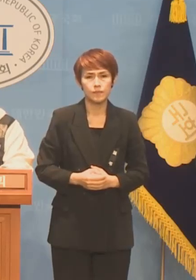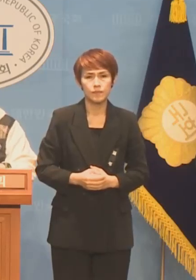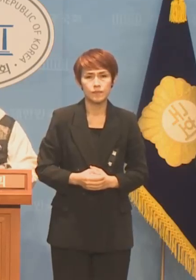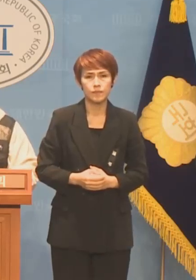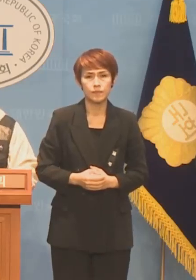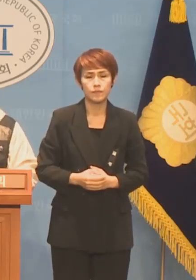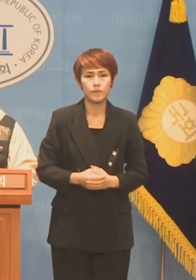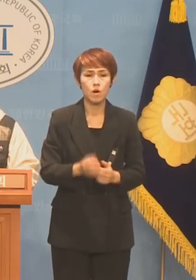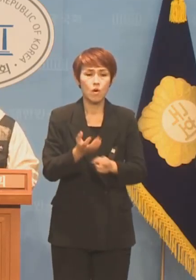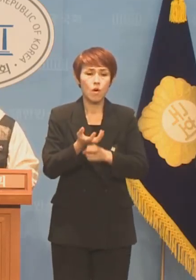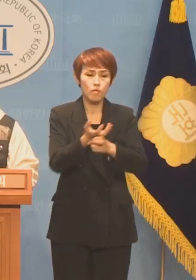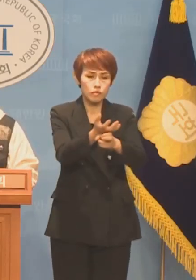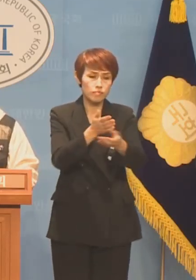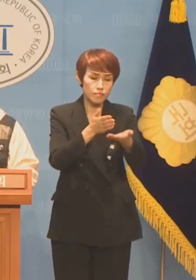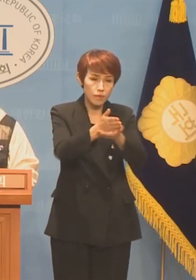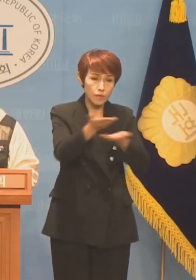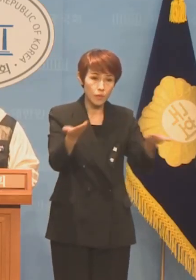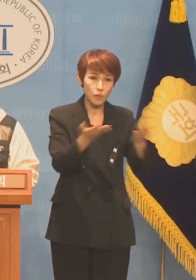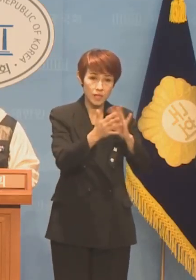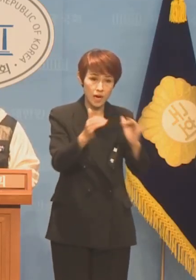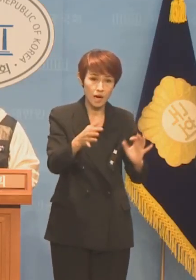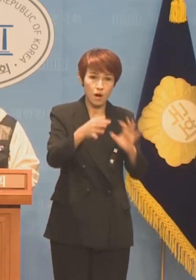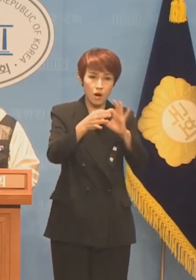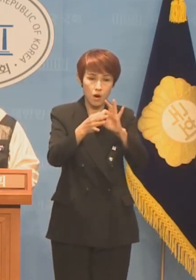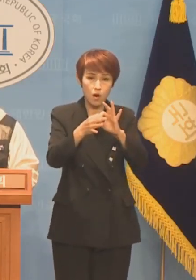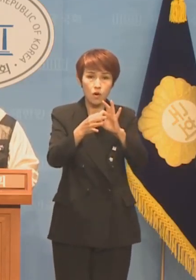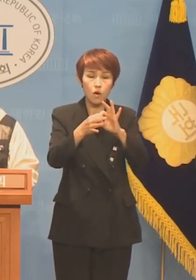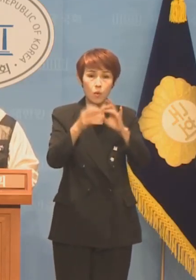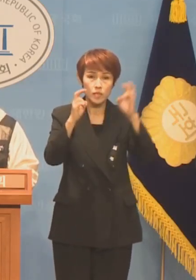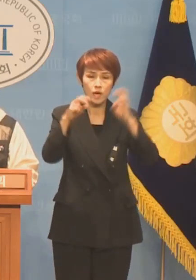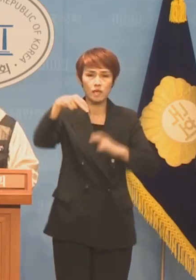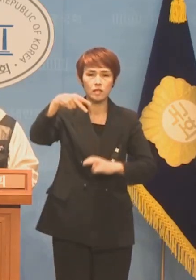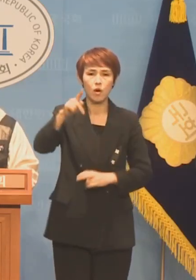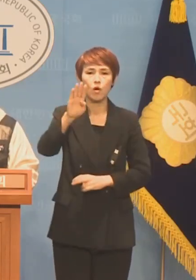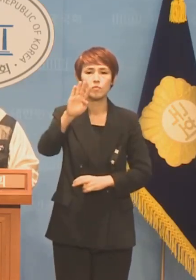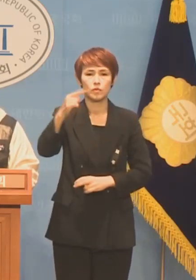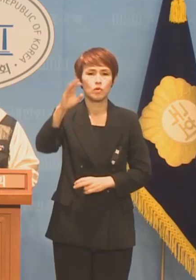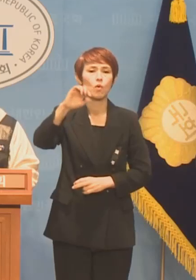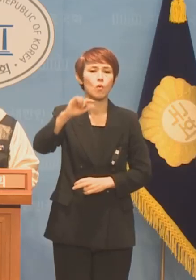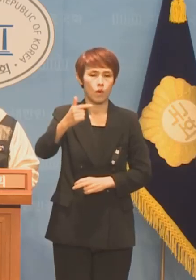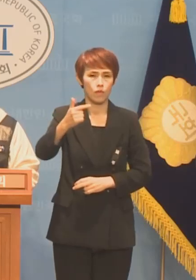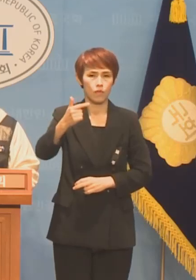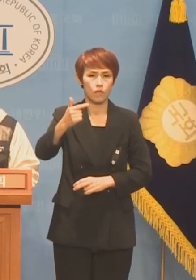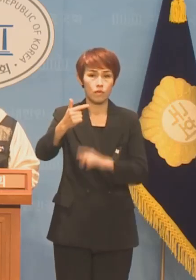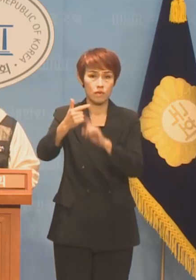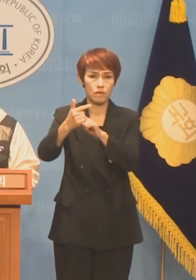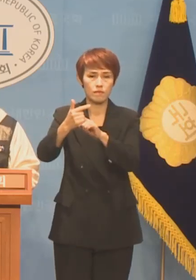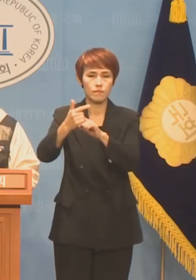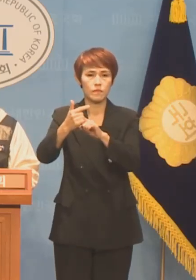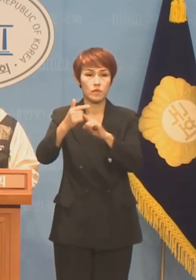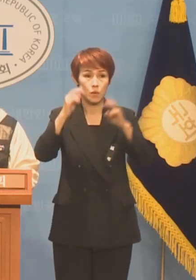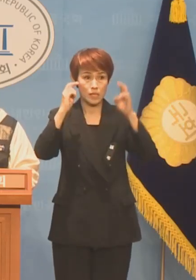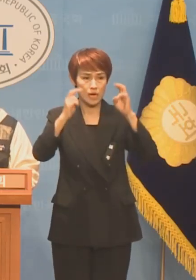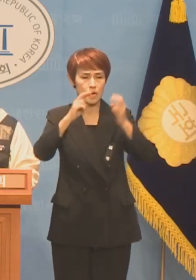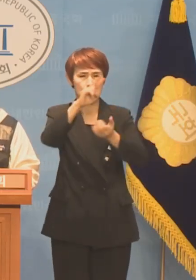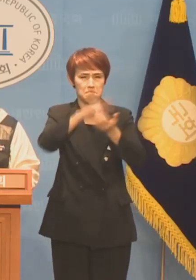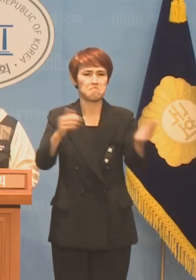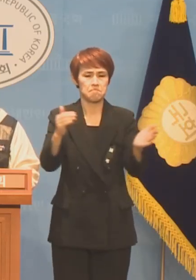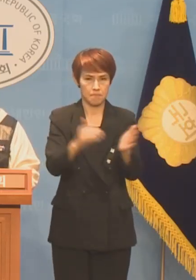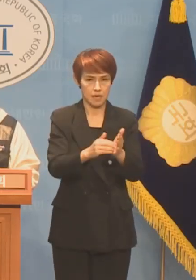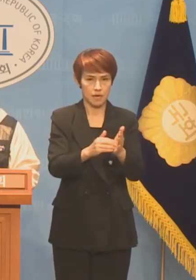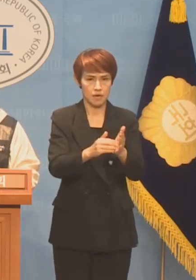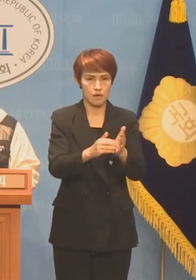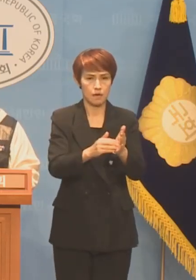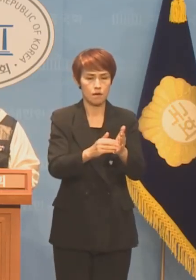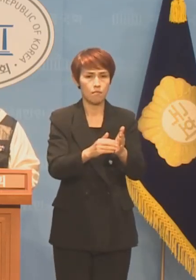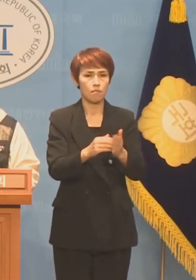화물 노동자들이 소속되어 있는 대기업 화주기업인 서브원에서는 오창 메가 허브의 배송과 서비스를